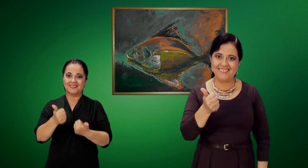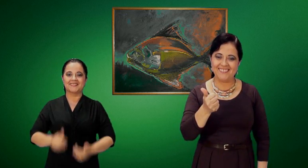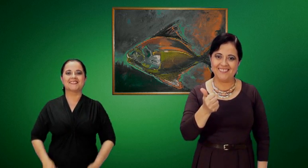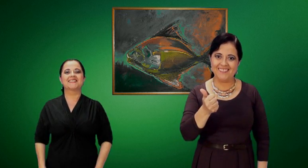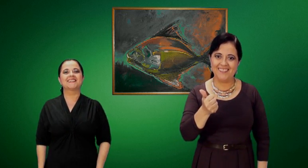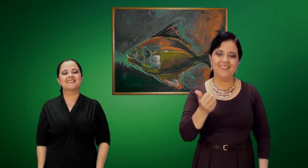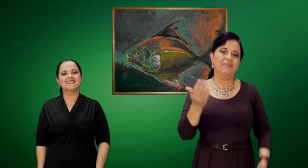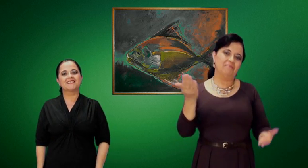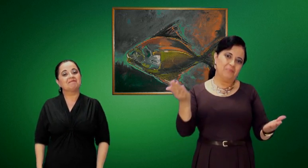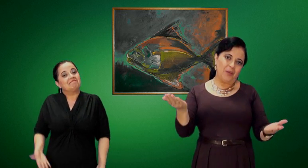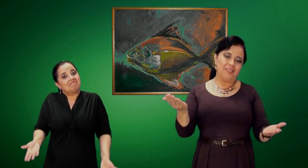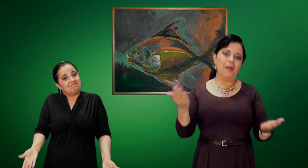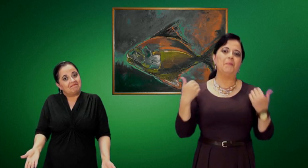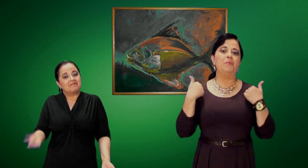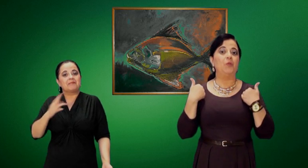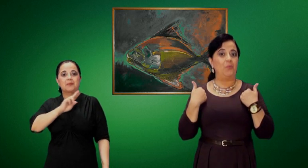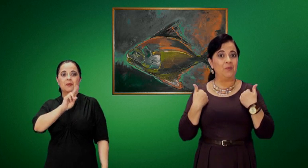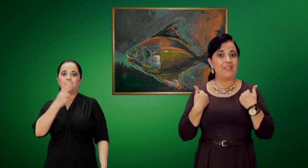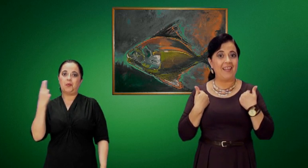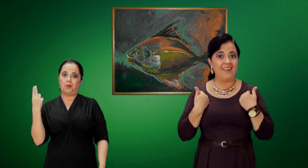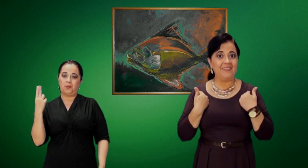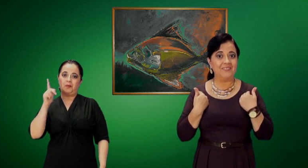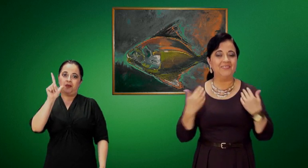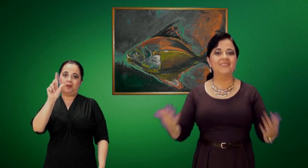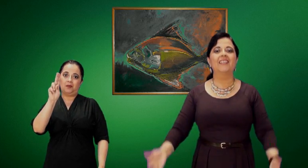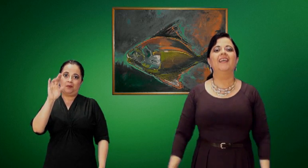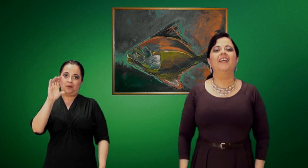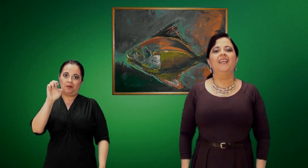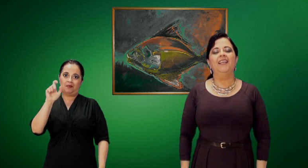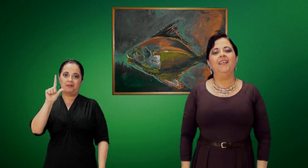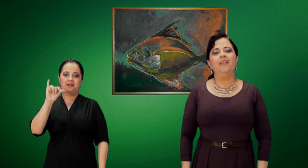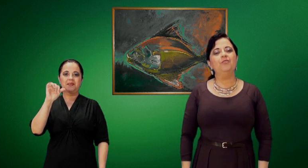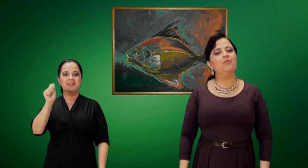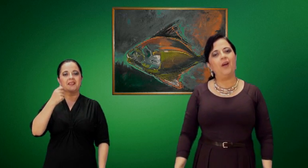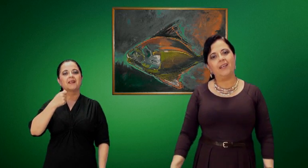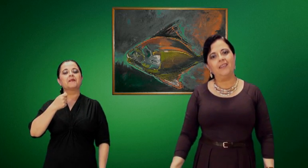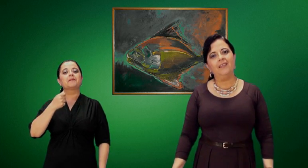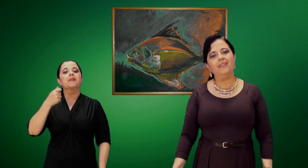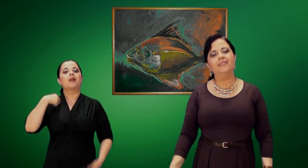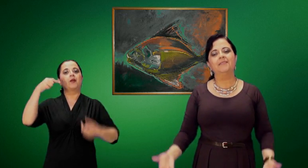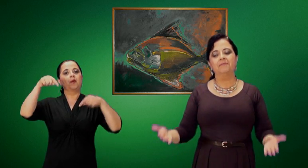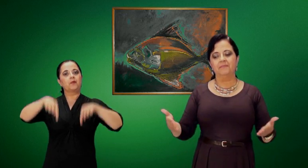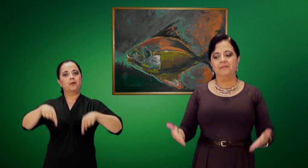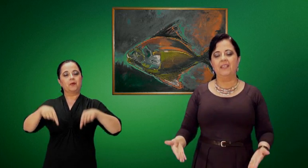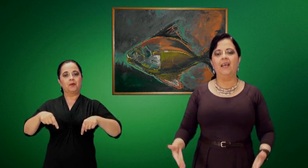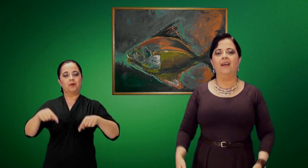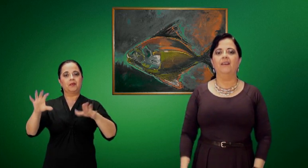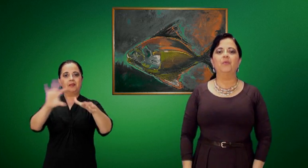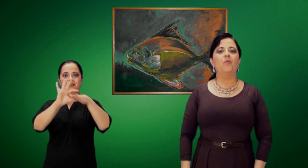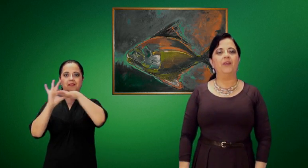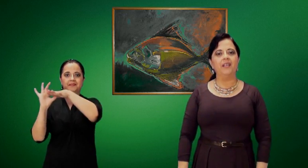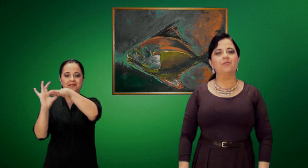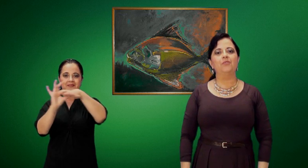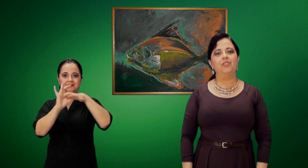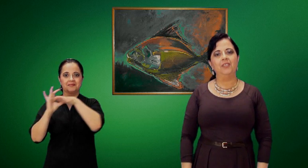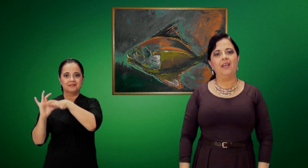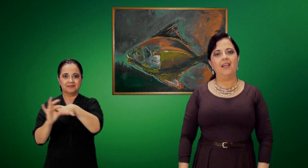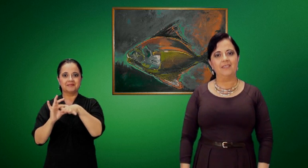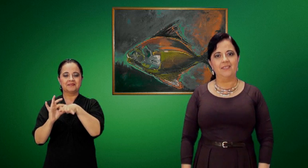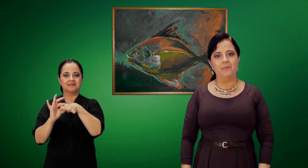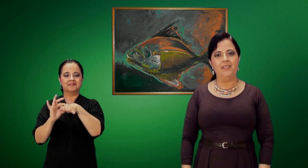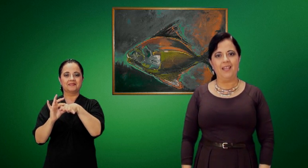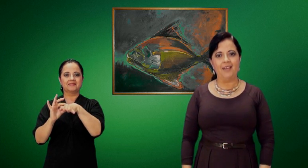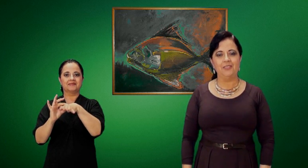bem? Pois é, meu nome é Lucélia e eu estou aqui no Congresso